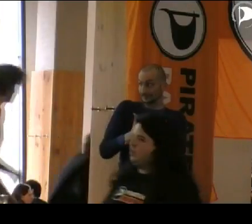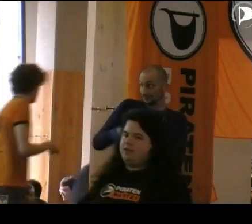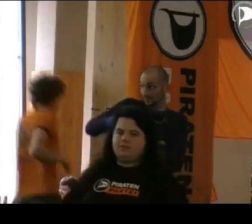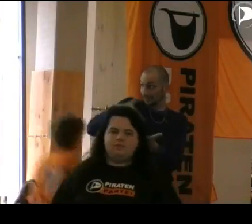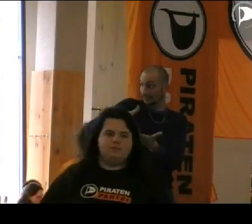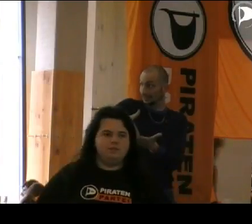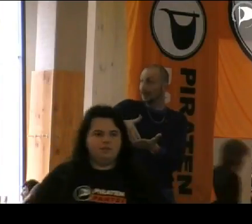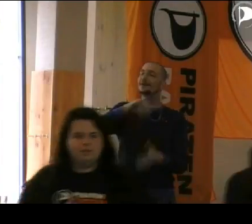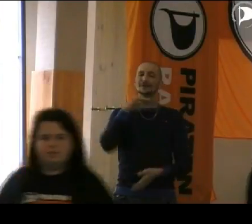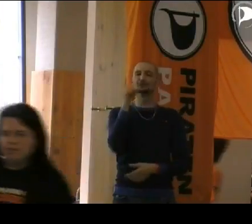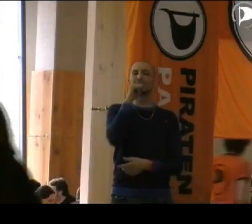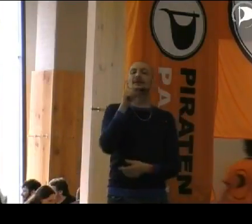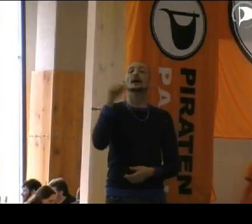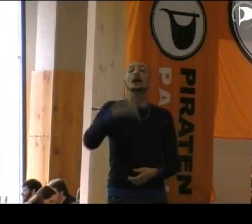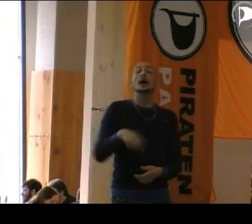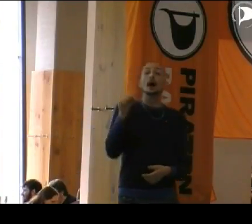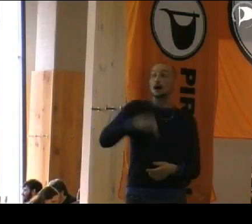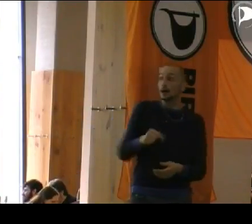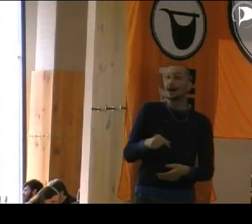ja hallo